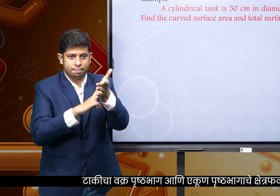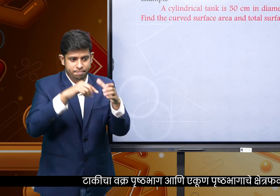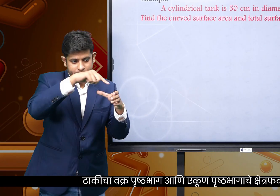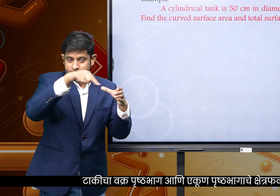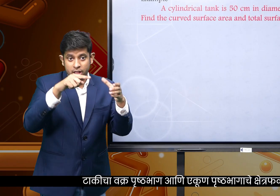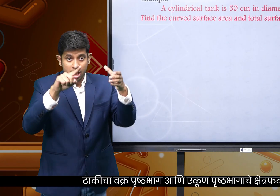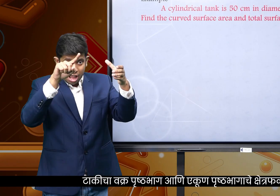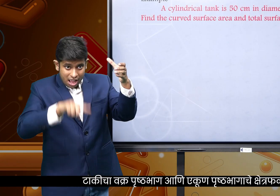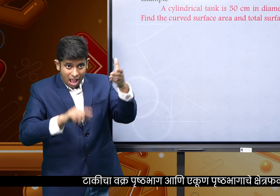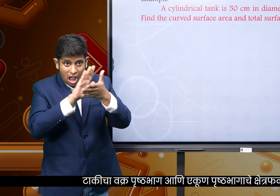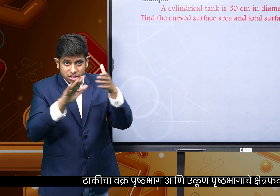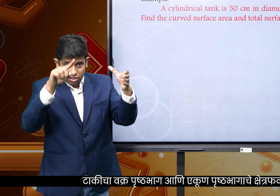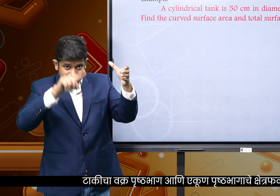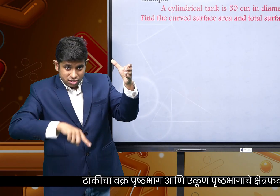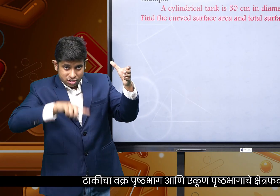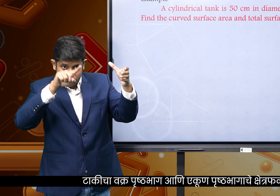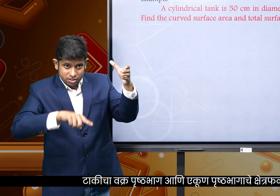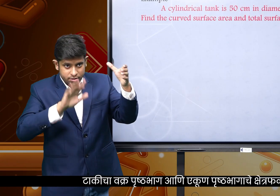एकूण पृष्ठभागाचे क्षेत्रफळ काढा।